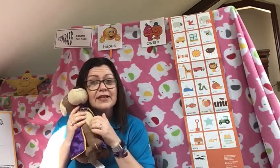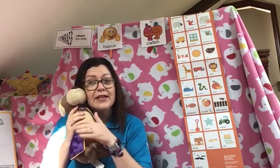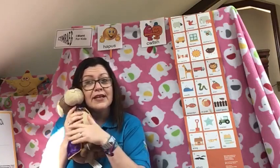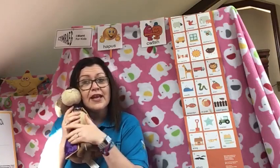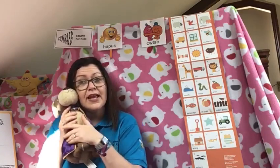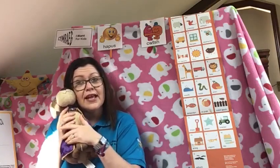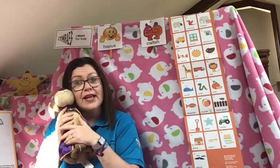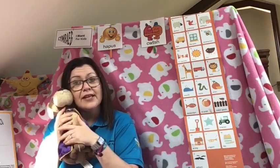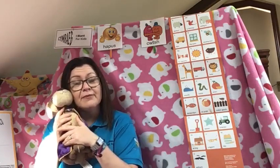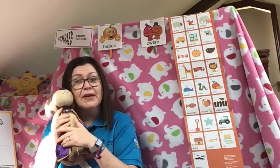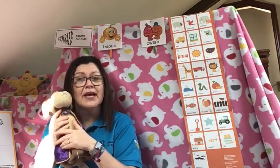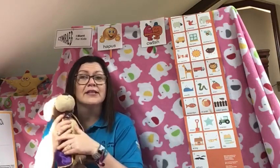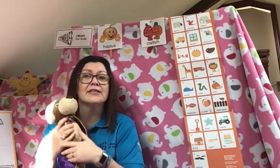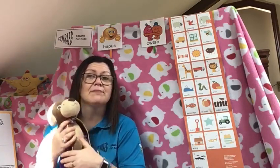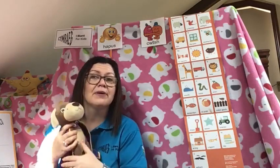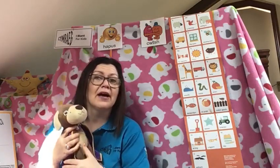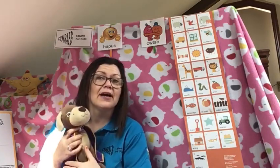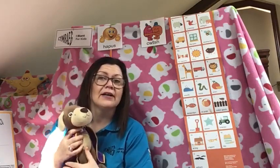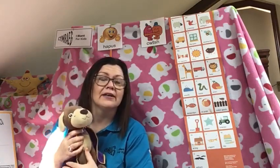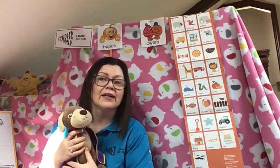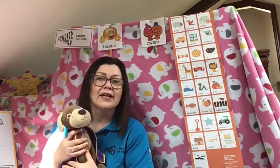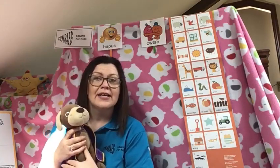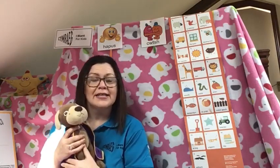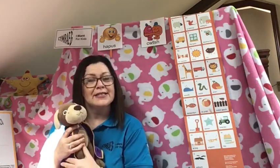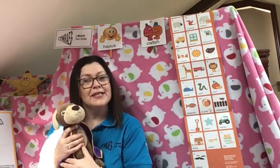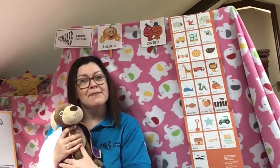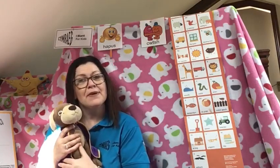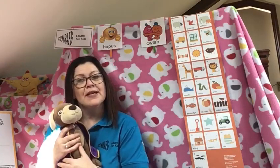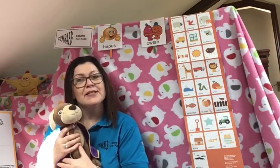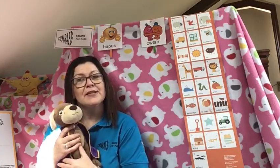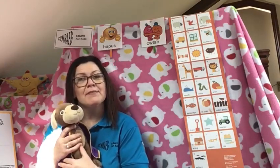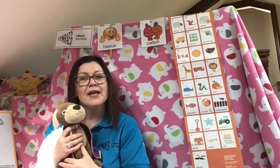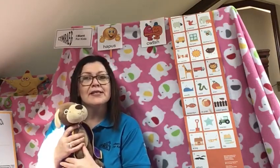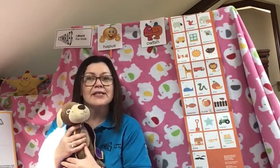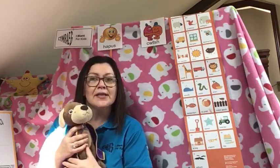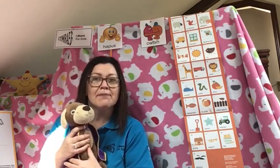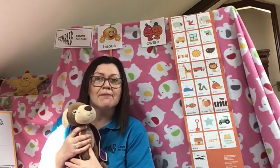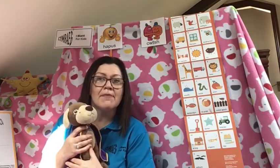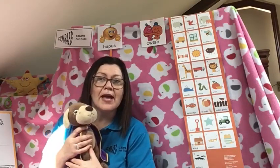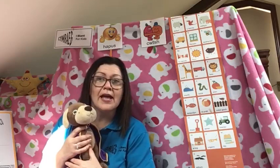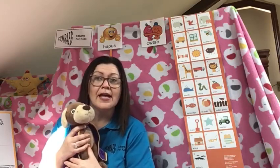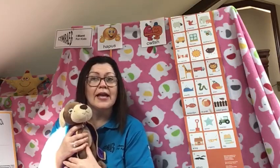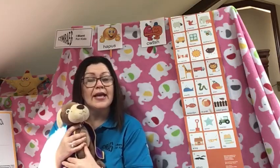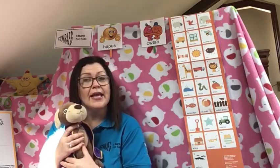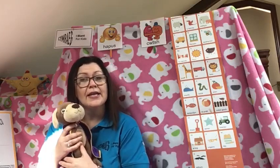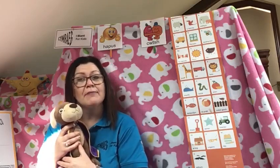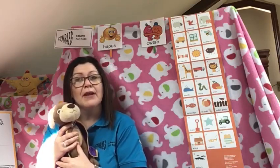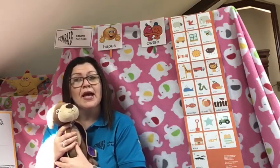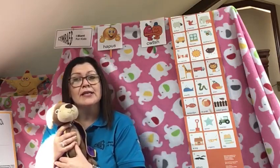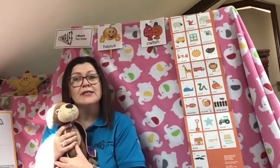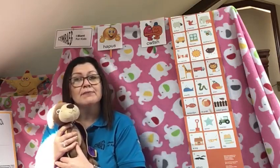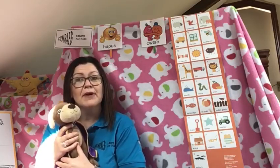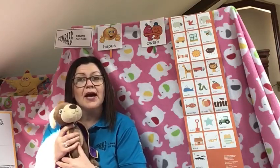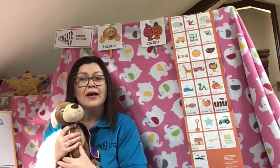cysgu, hen blant bach. Dime, dime, dime, hen blant